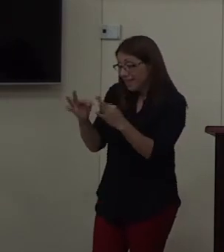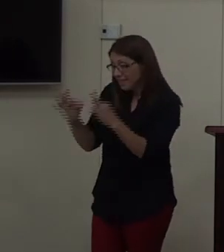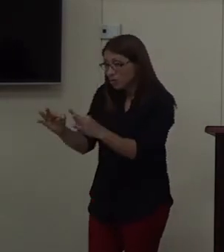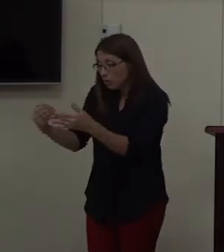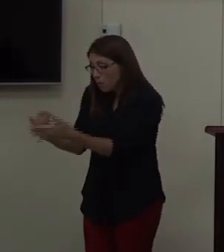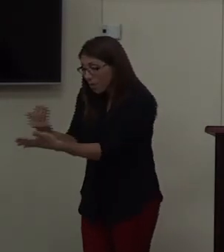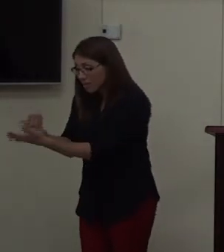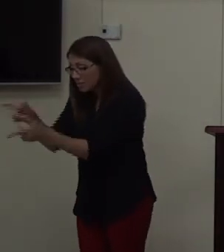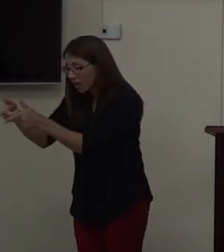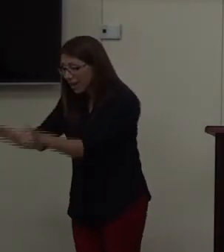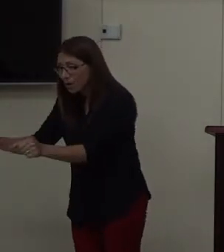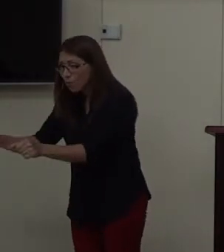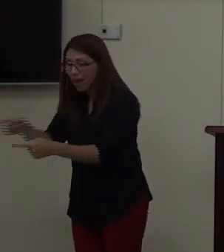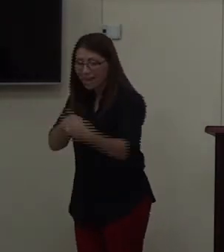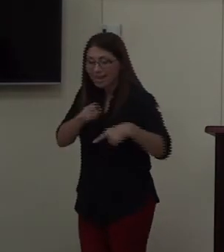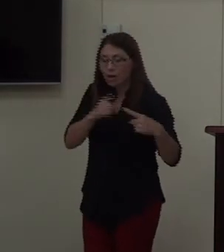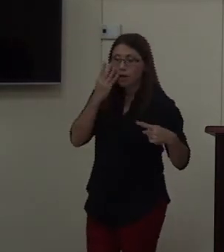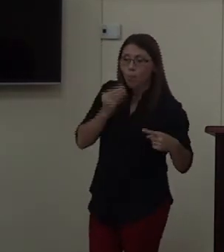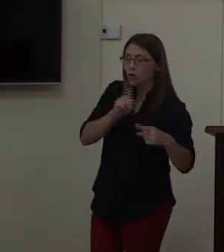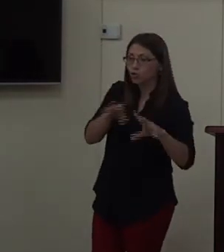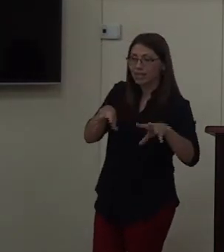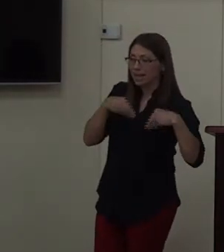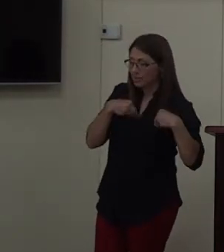los abuelos no están, ¿verdad?, aceptando.